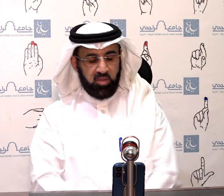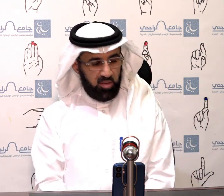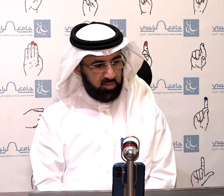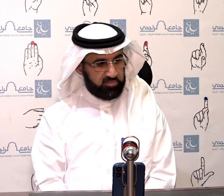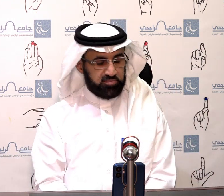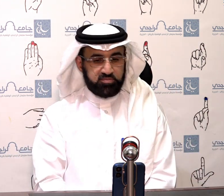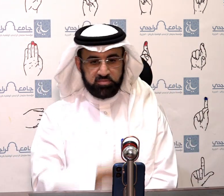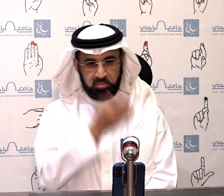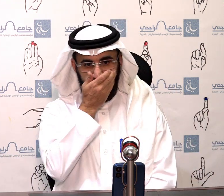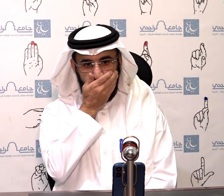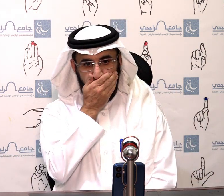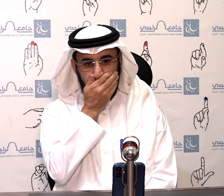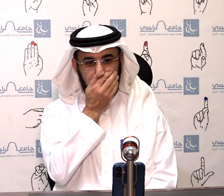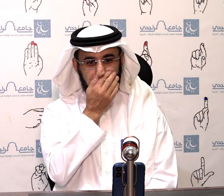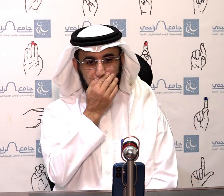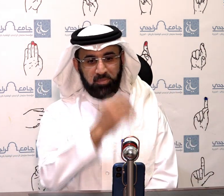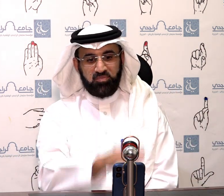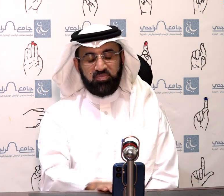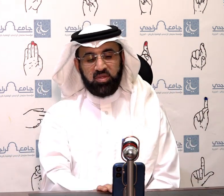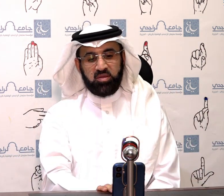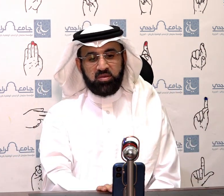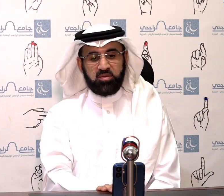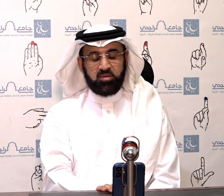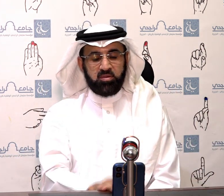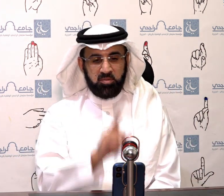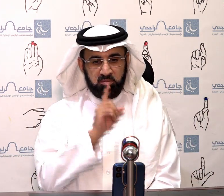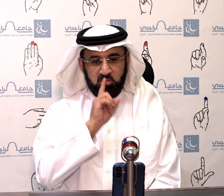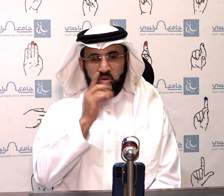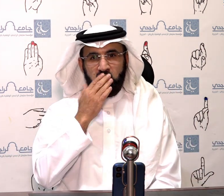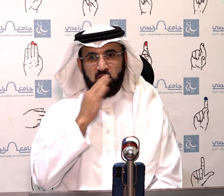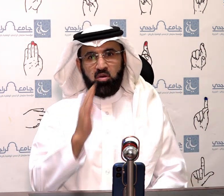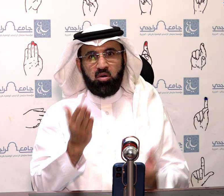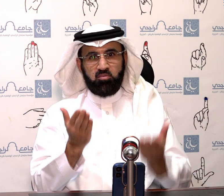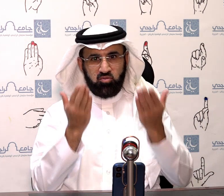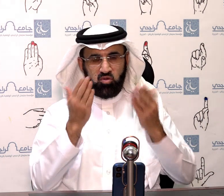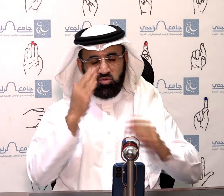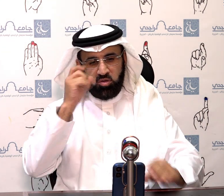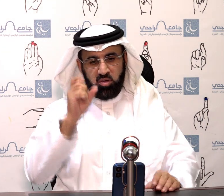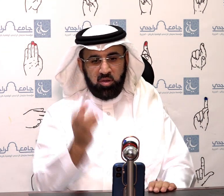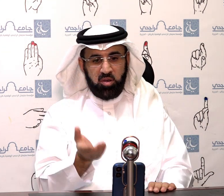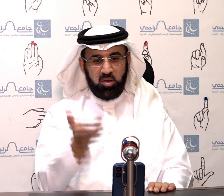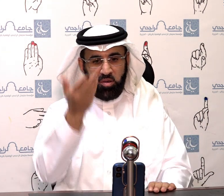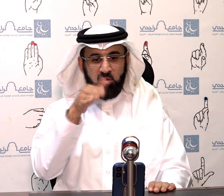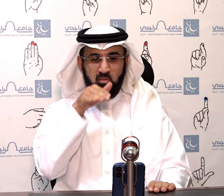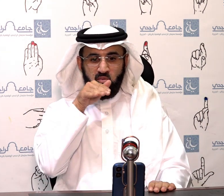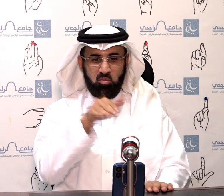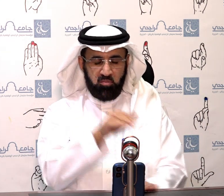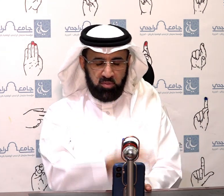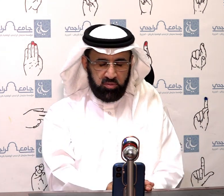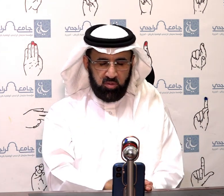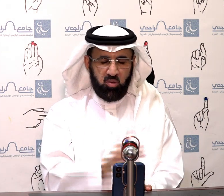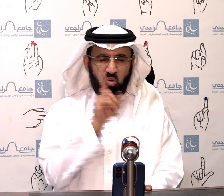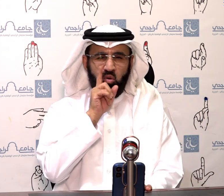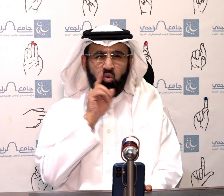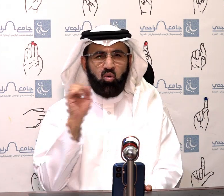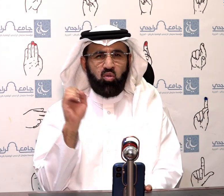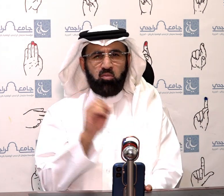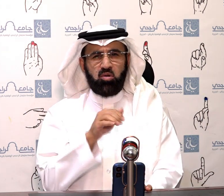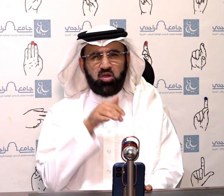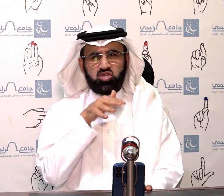نحمده ونستعينه ونستغفره ونستهديه، ونعوذ بالله من شرور